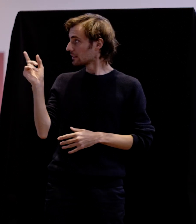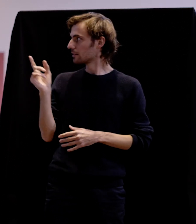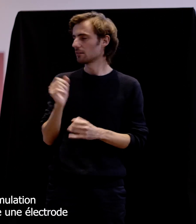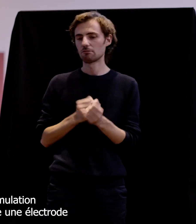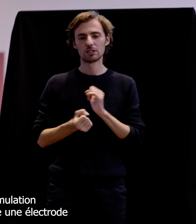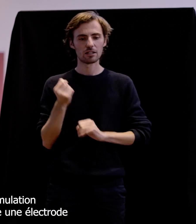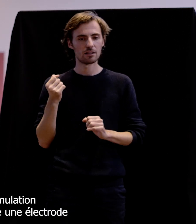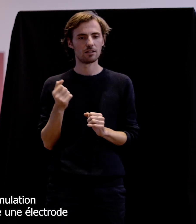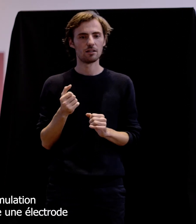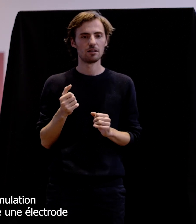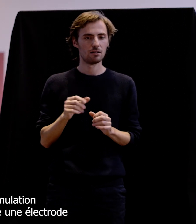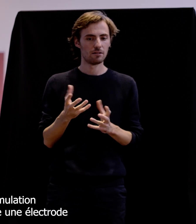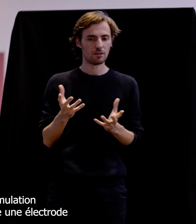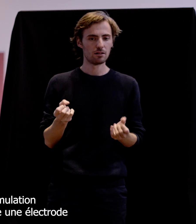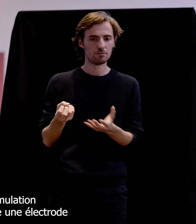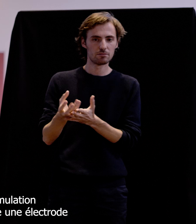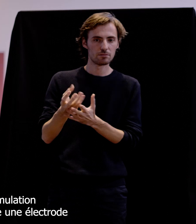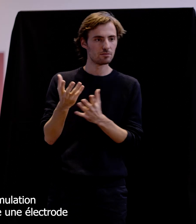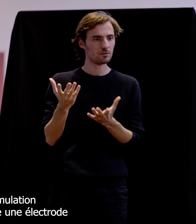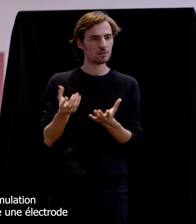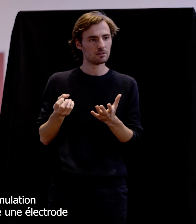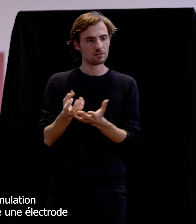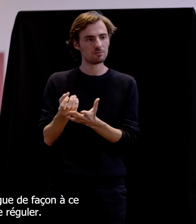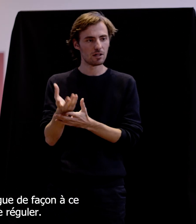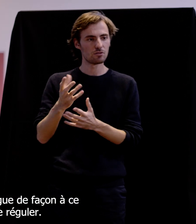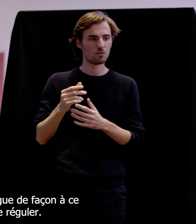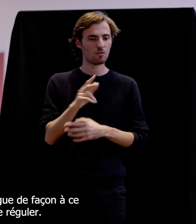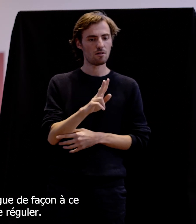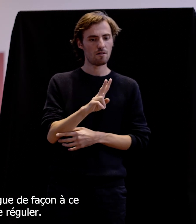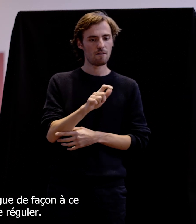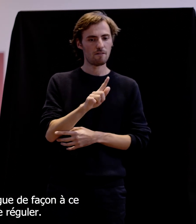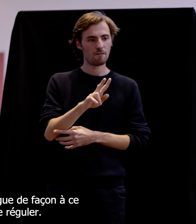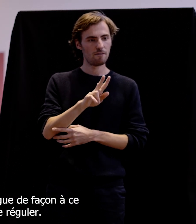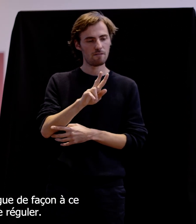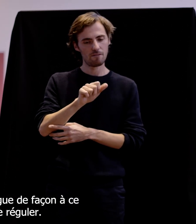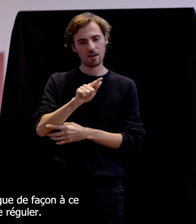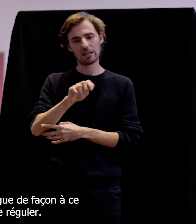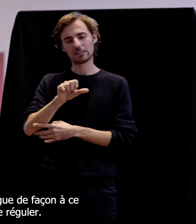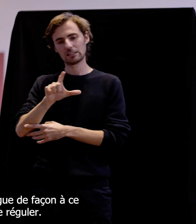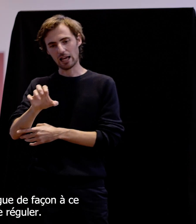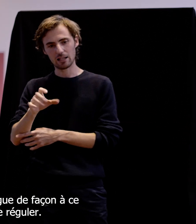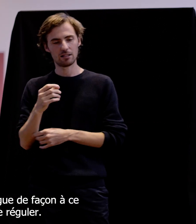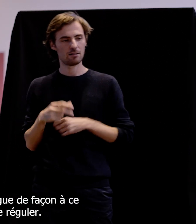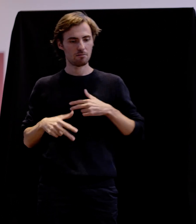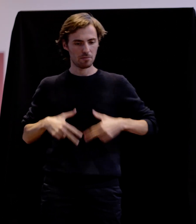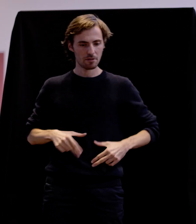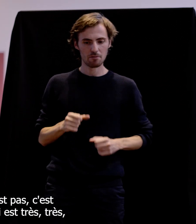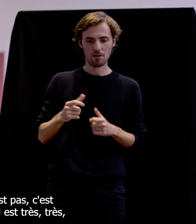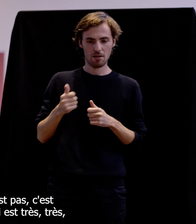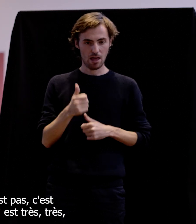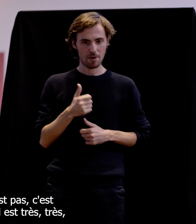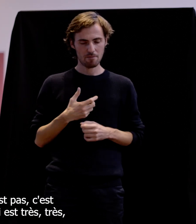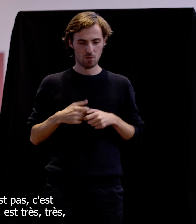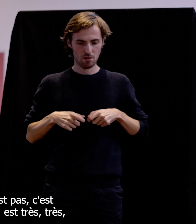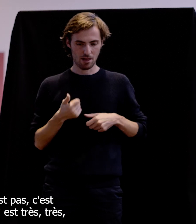gênée par une stimulation vagale, c'est-à-dire une électrode qui a stimulé son vague de façon à ce qu'elle puisse réguler. Bon, ça,